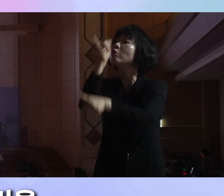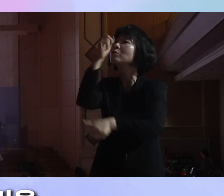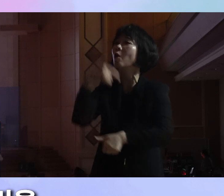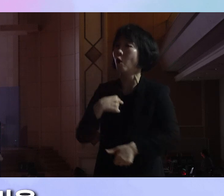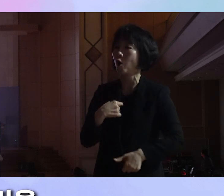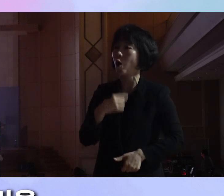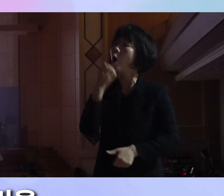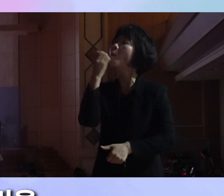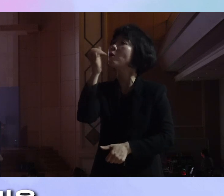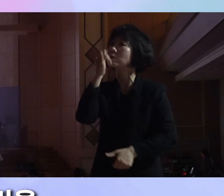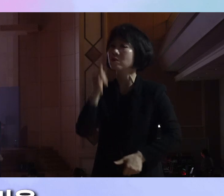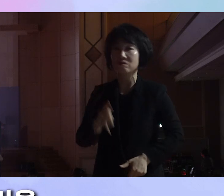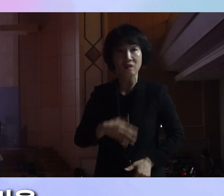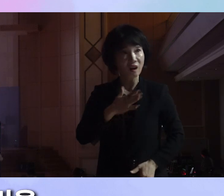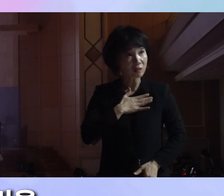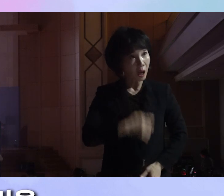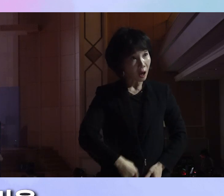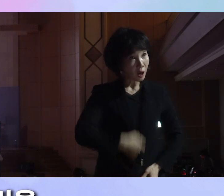정의롭다라.